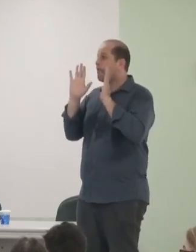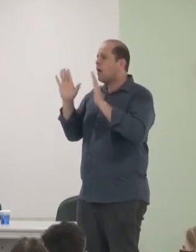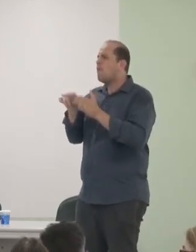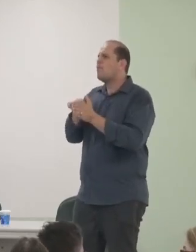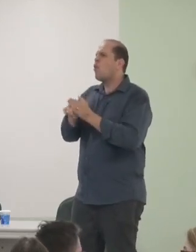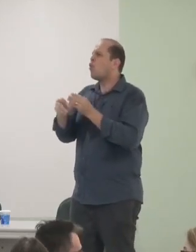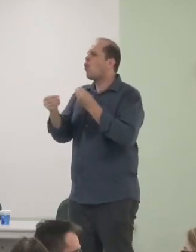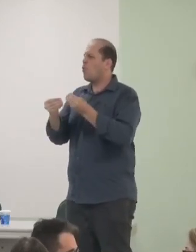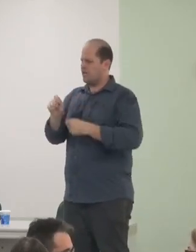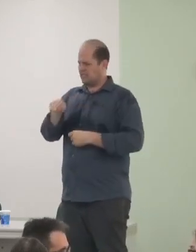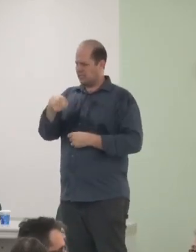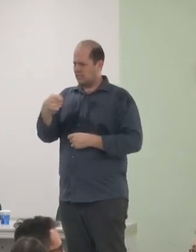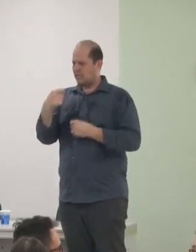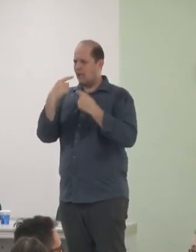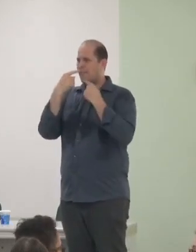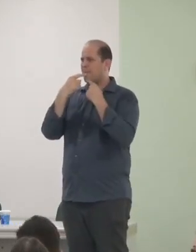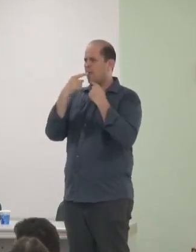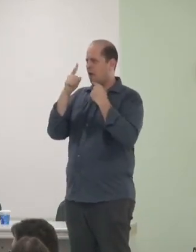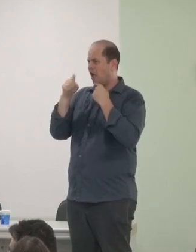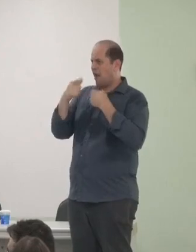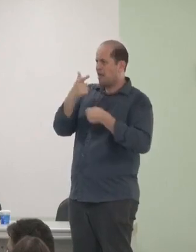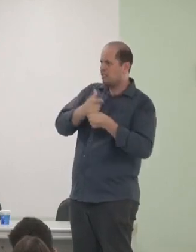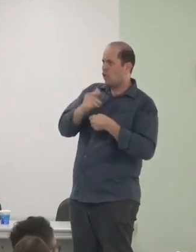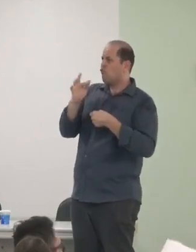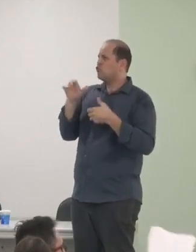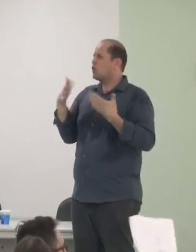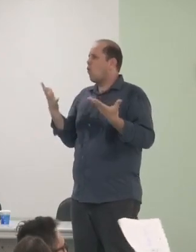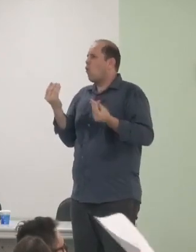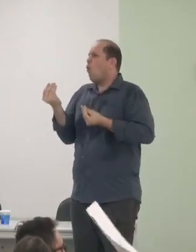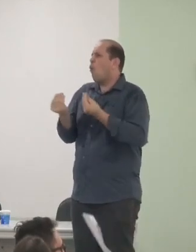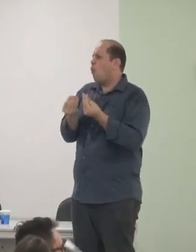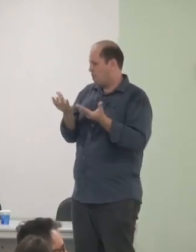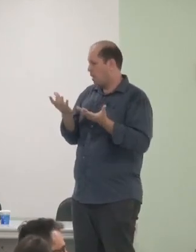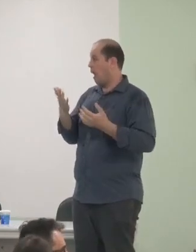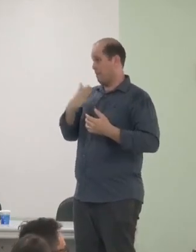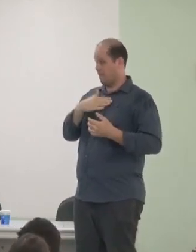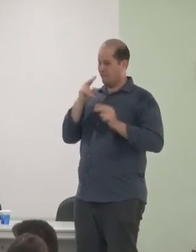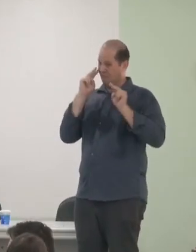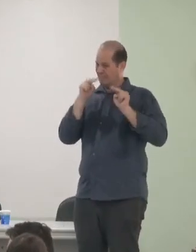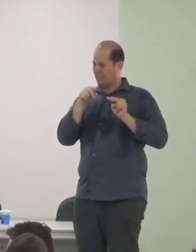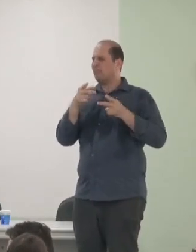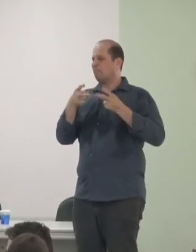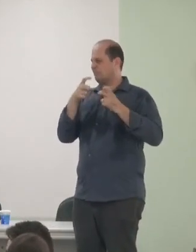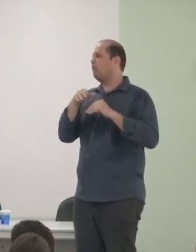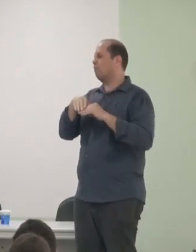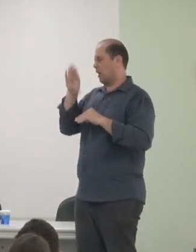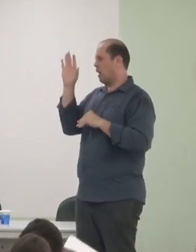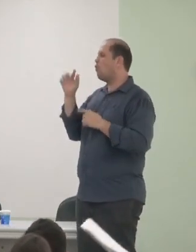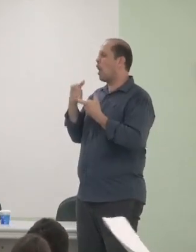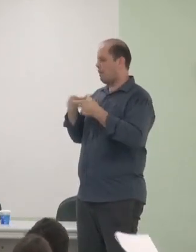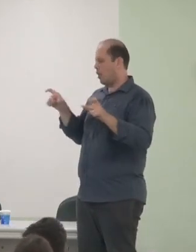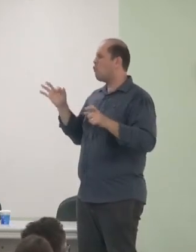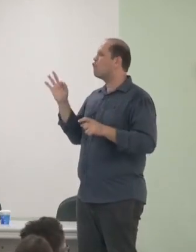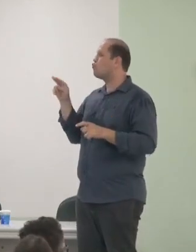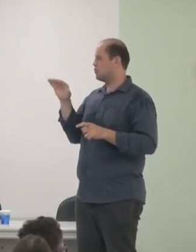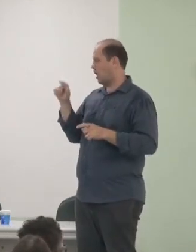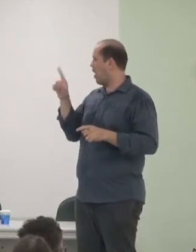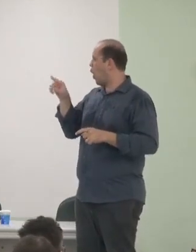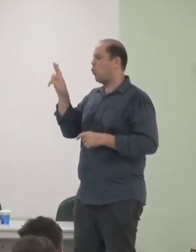para as ações manuais dos surdos. Mas agora a gente ficava numa dúvida, prestando atenção naquilo que foi feito,